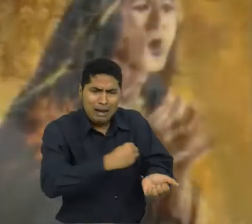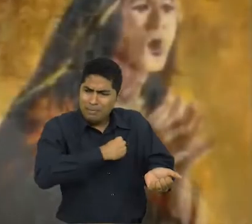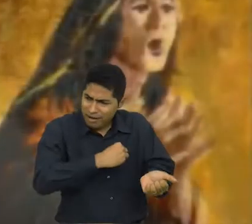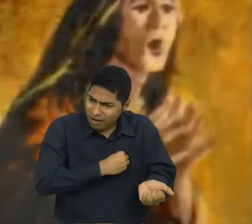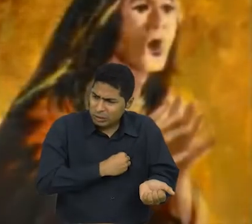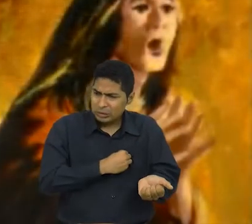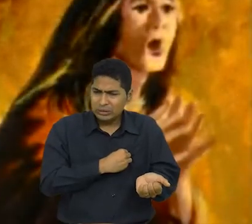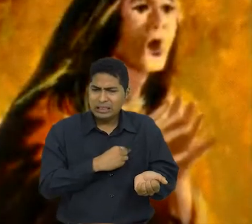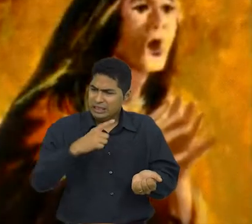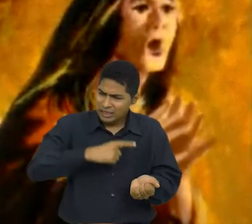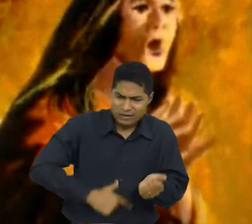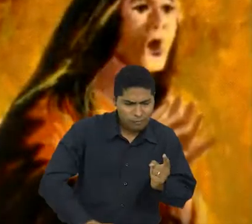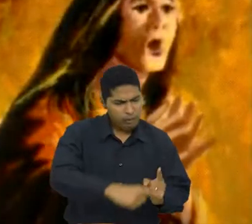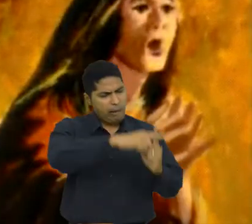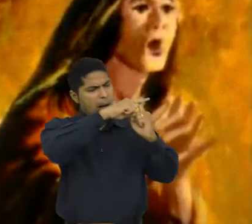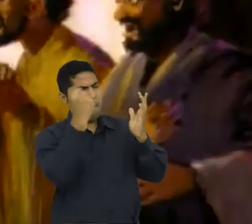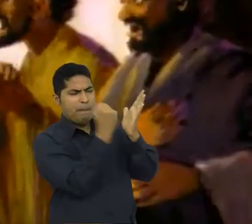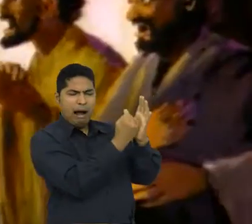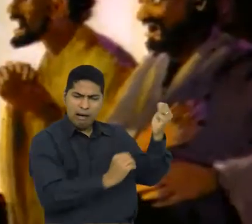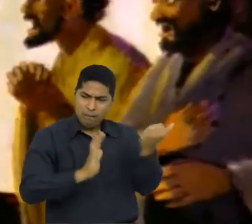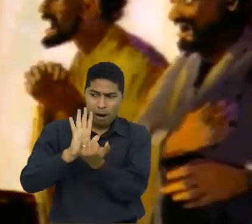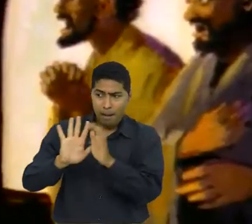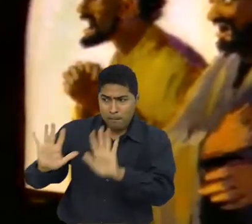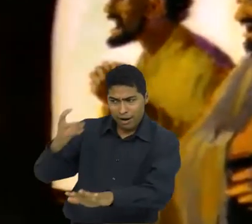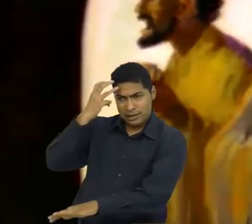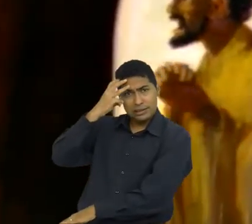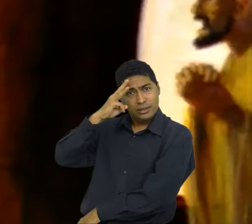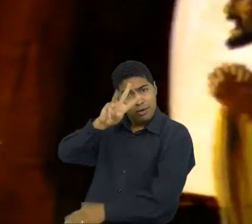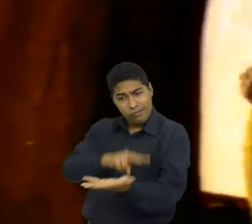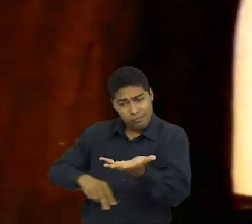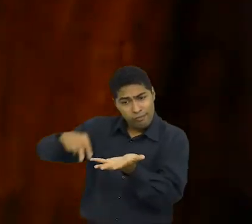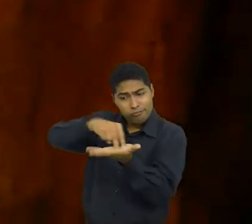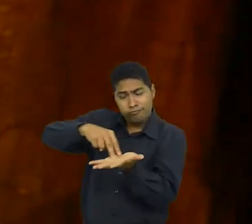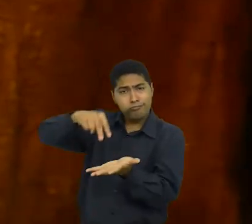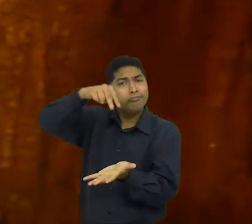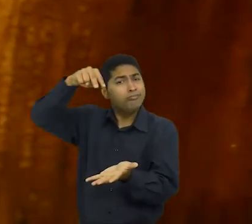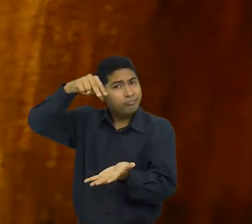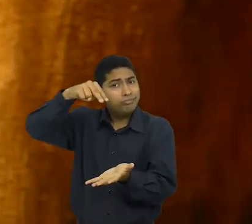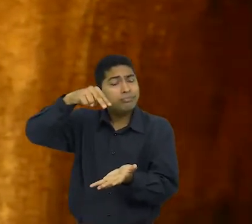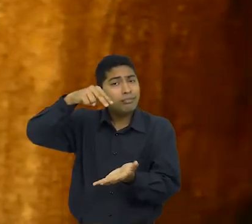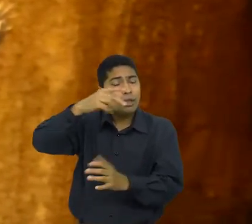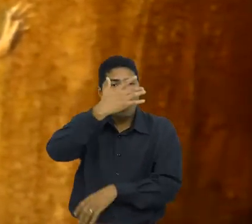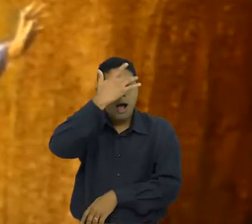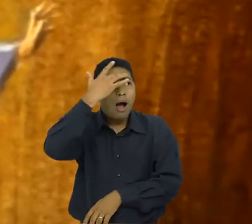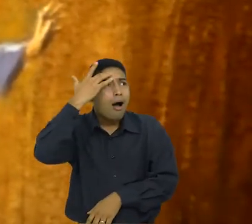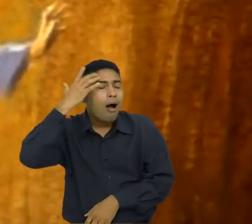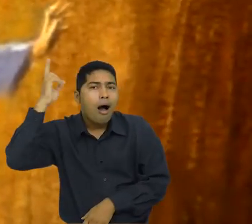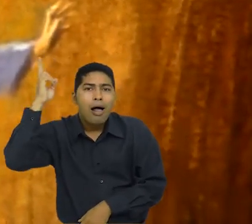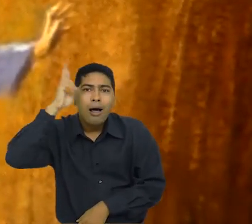seria crucificado e no 3º dia ressuscitaria? As pessoas então se lembraram do que Jesus